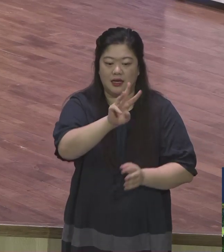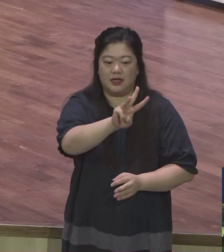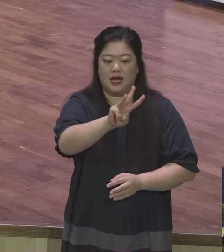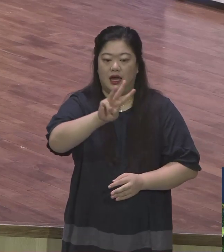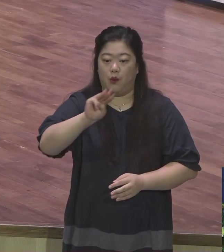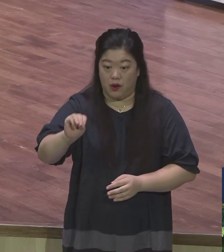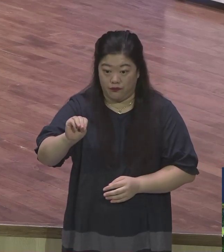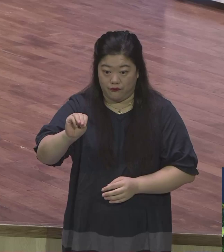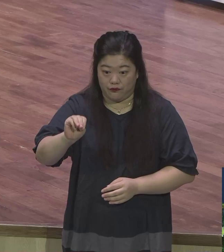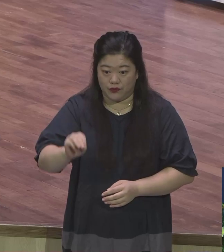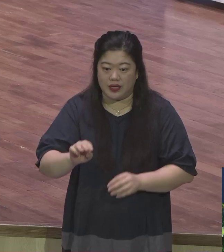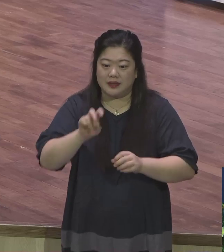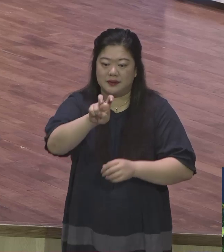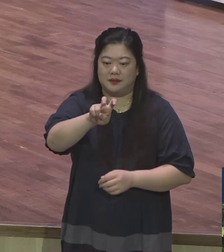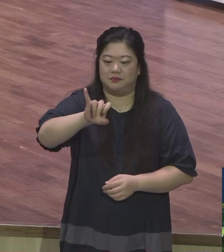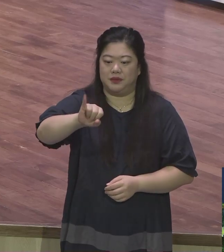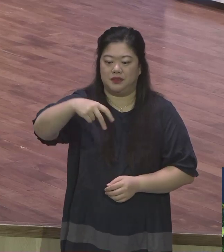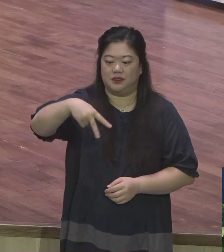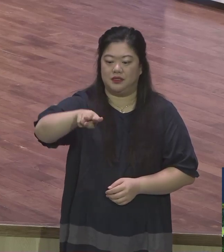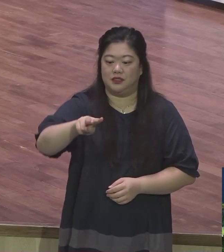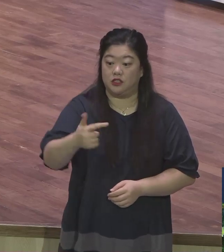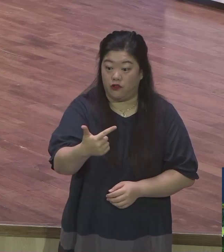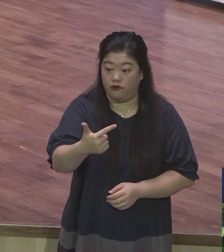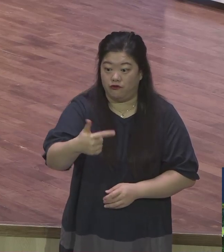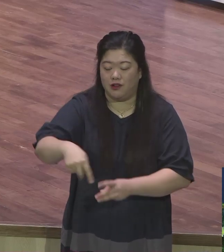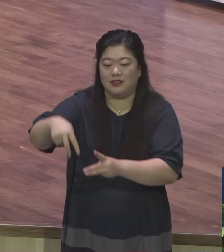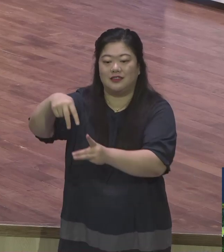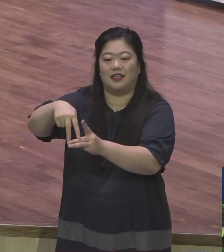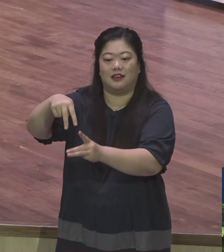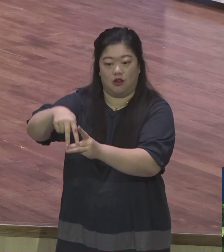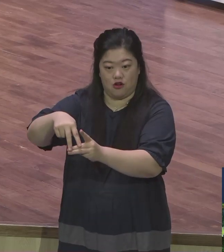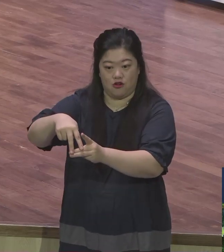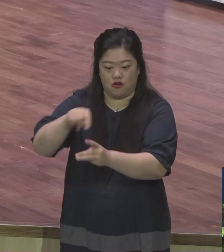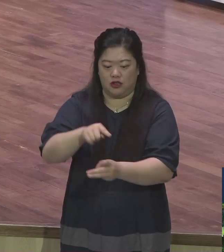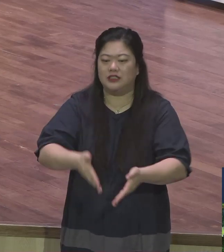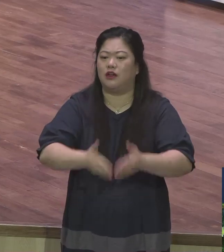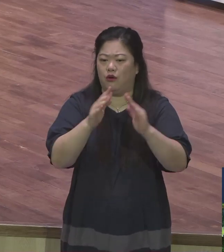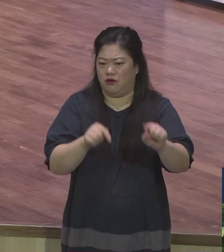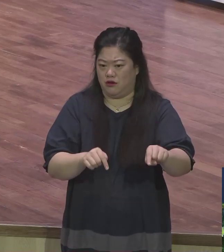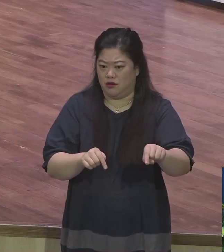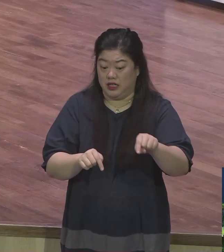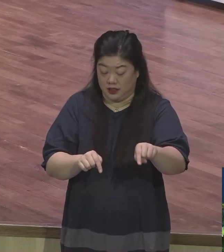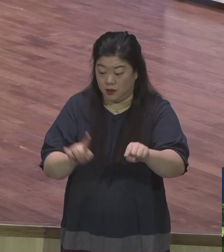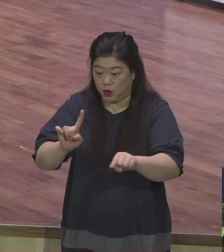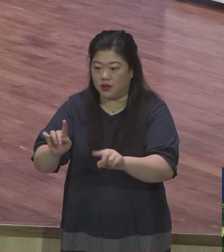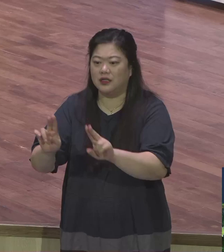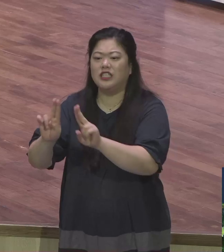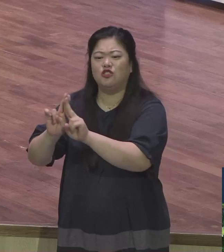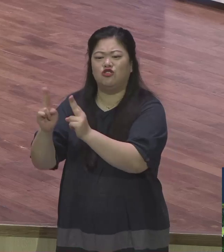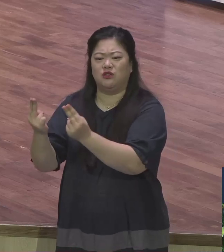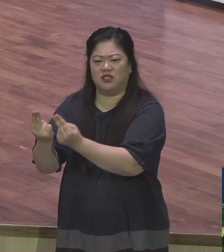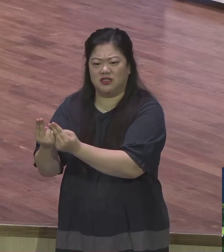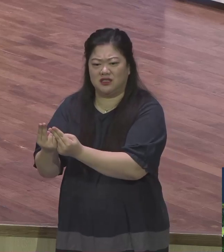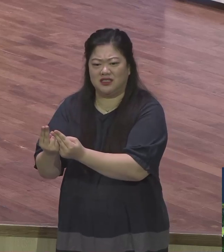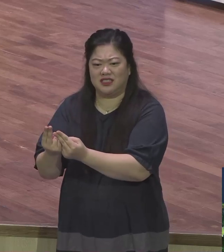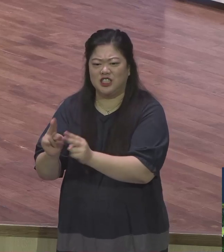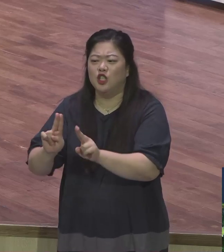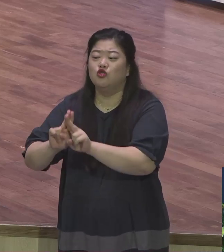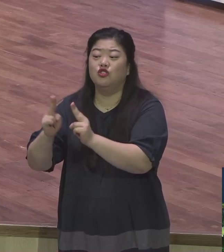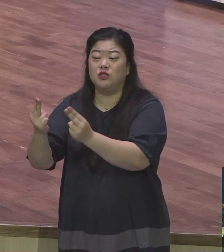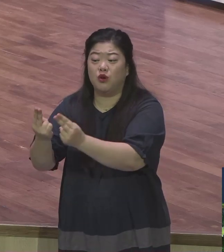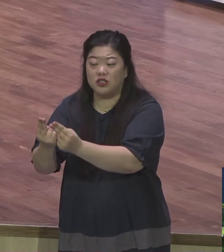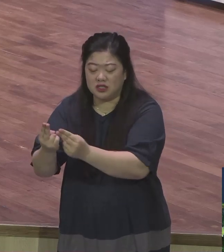있습니다. 이거 짓는데 우리 유니월드와 우리 교회가 유니월드 우리 교회까지 내가 이사장이지만